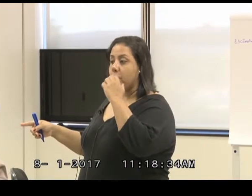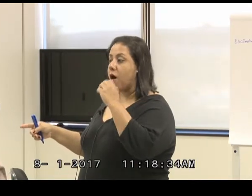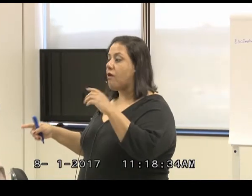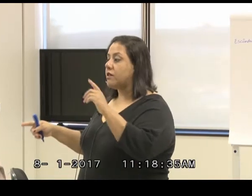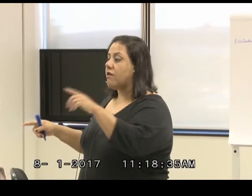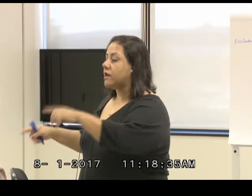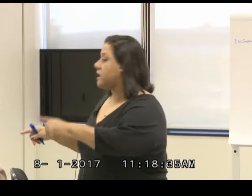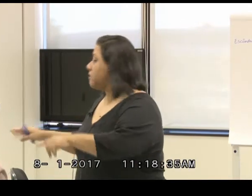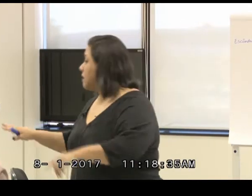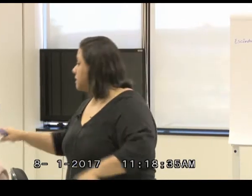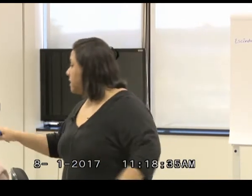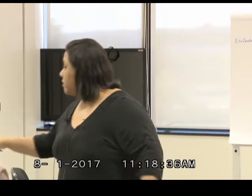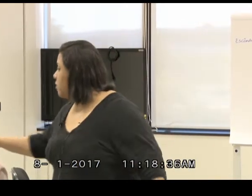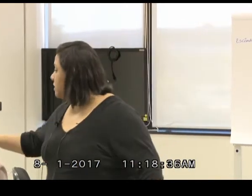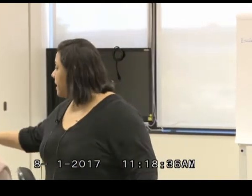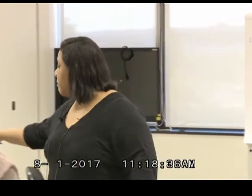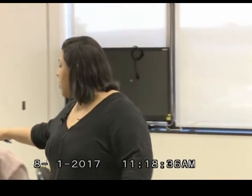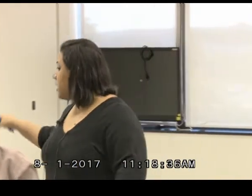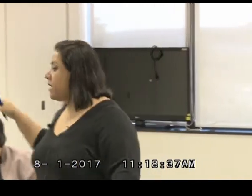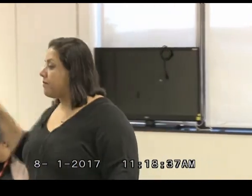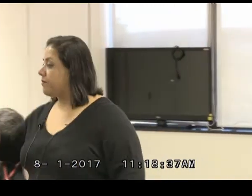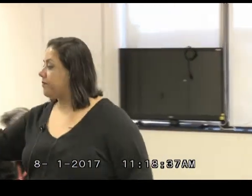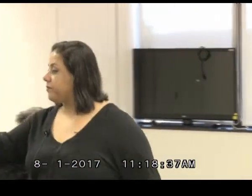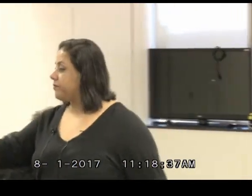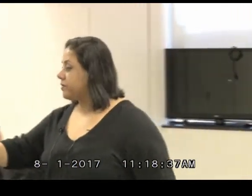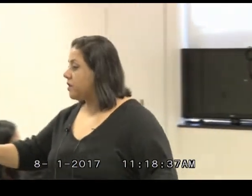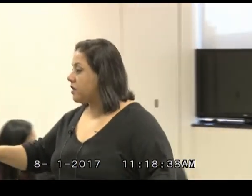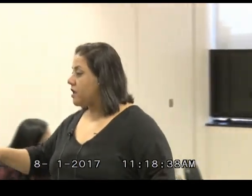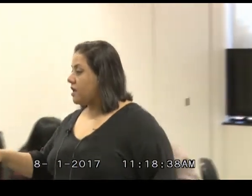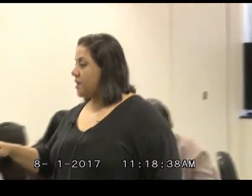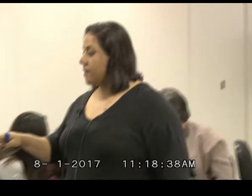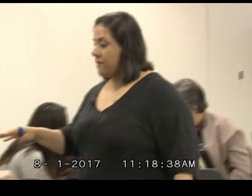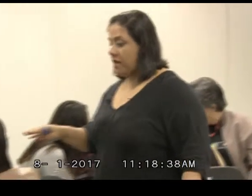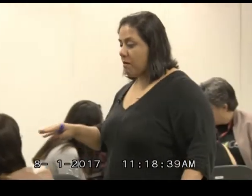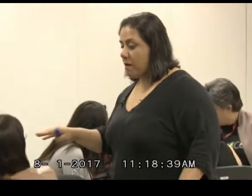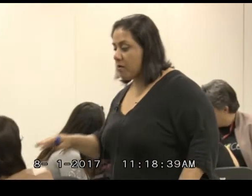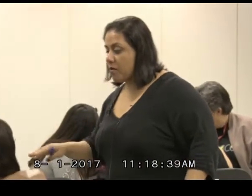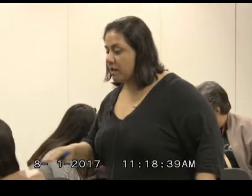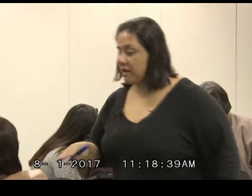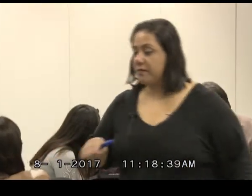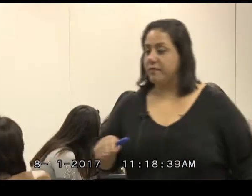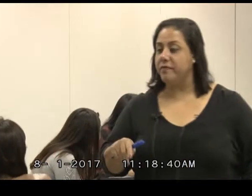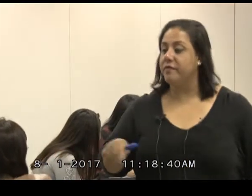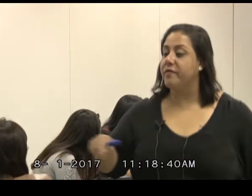Bom, então aqui não tem mais pergunta, acabou, né? Nenhuma pergunta?